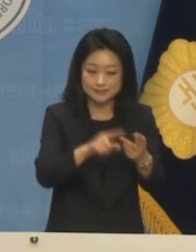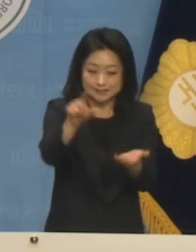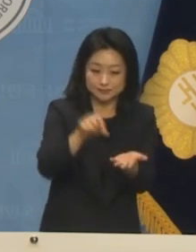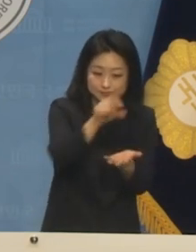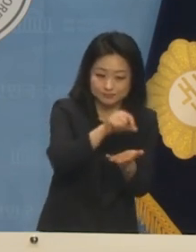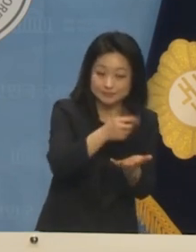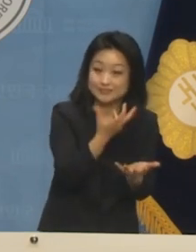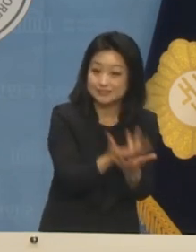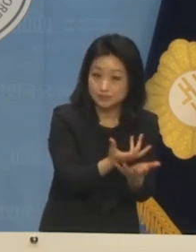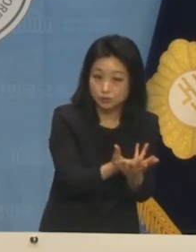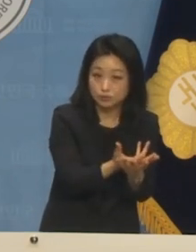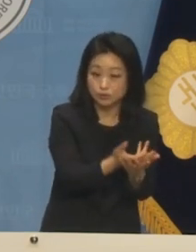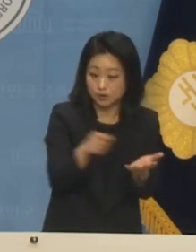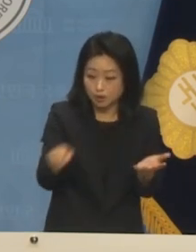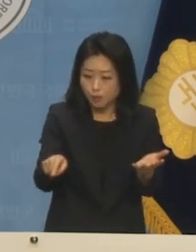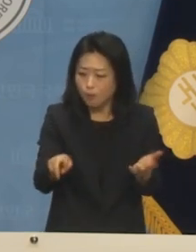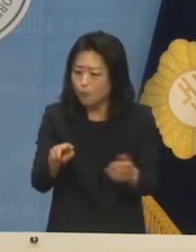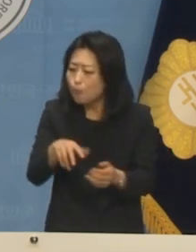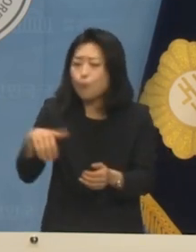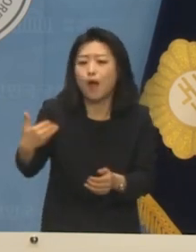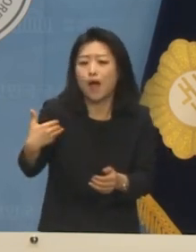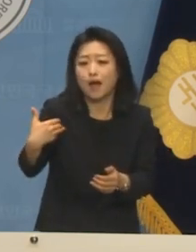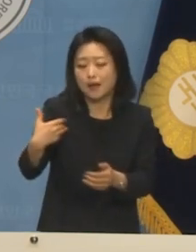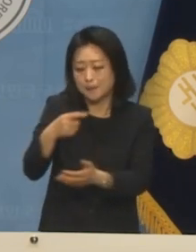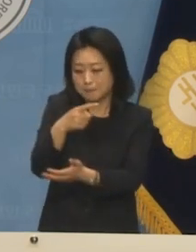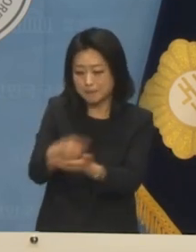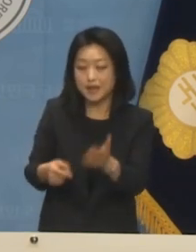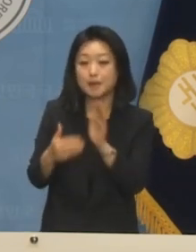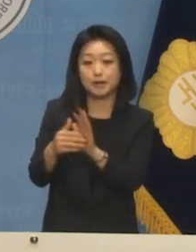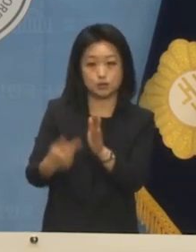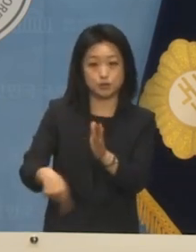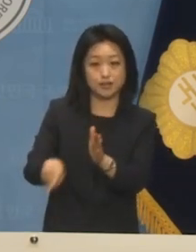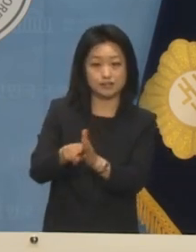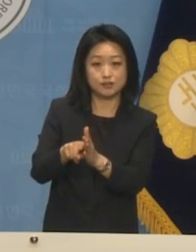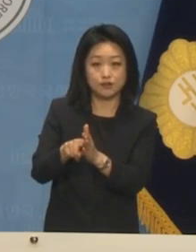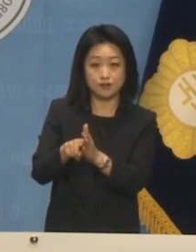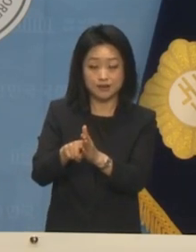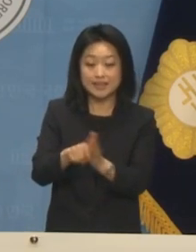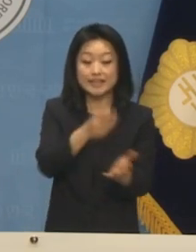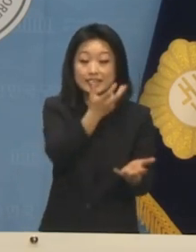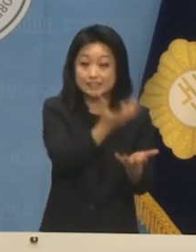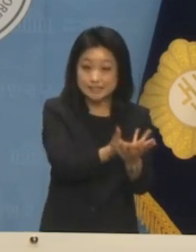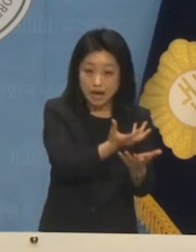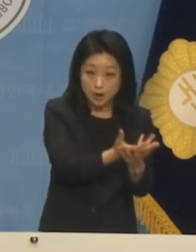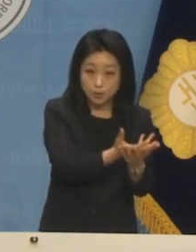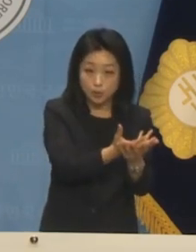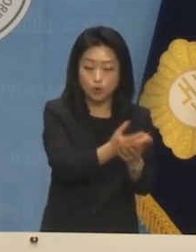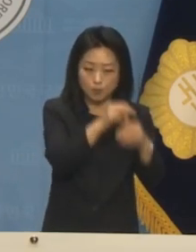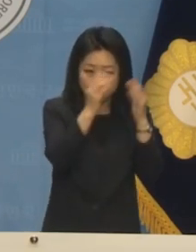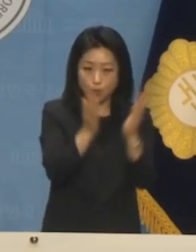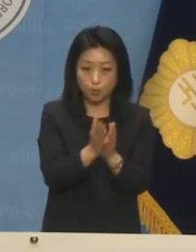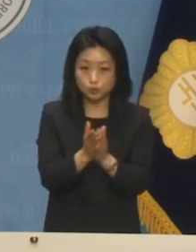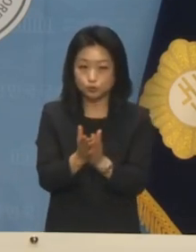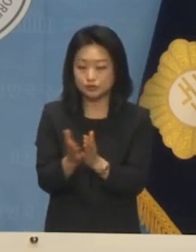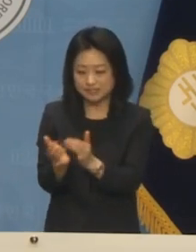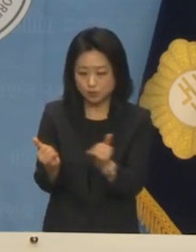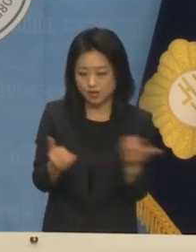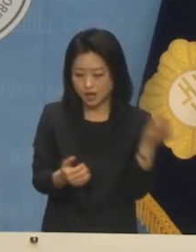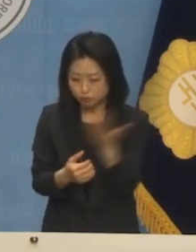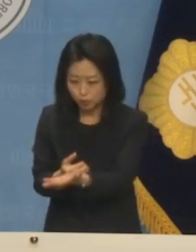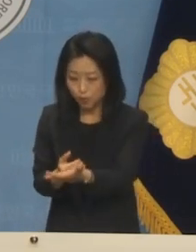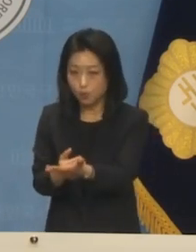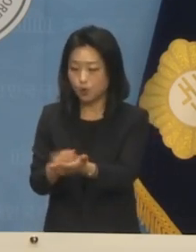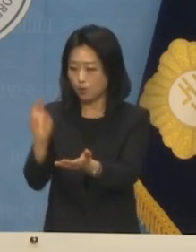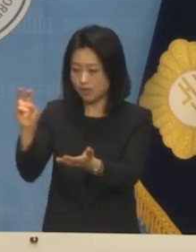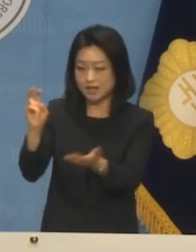자료를 당사자가 알지 못해 불이익을 당하는 것을 막기 위해서 해당 자료를 당사자에게 공유하는 것이 필요합니다.